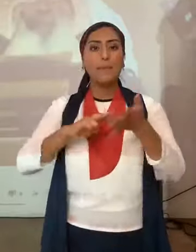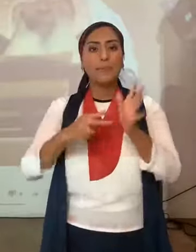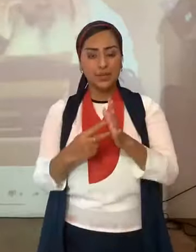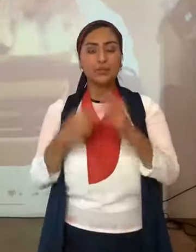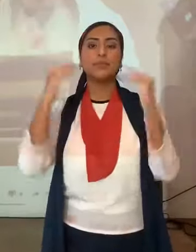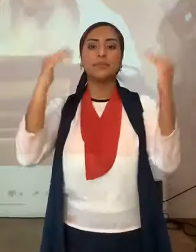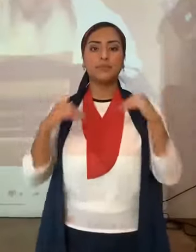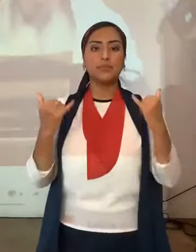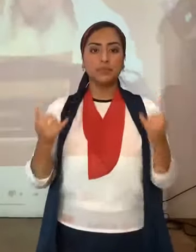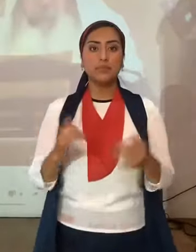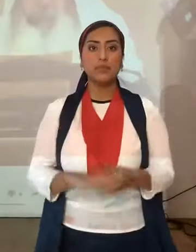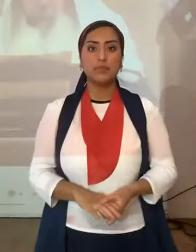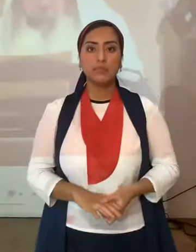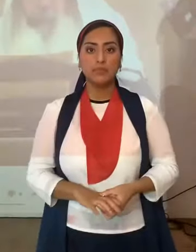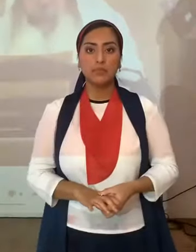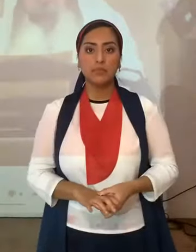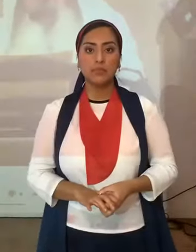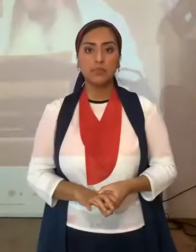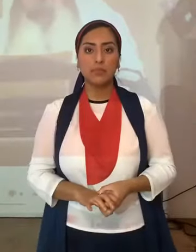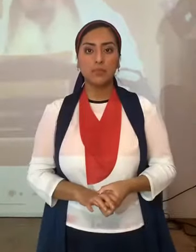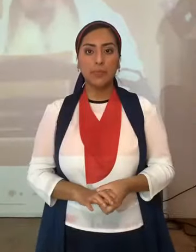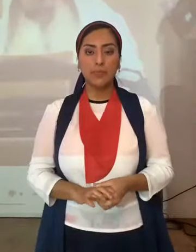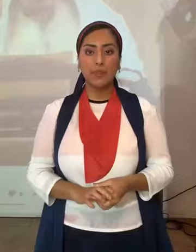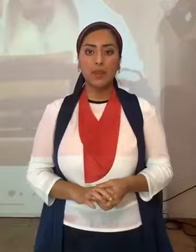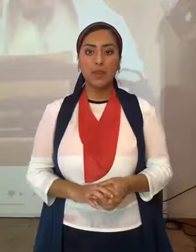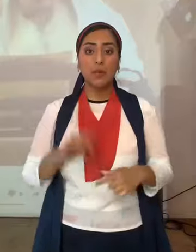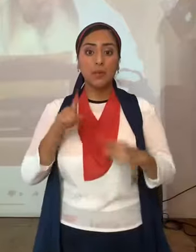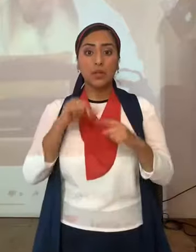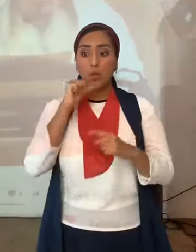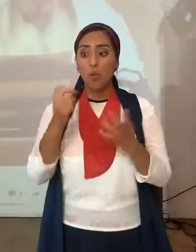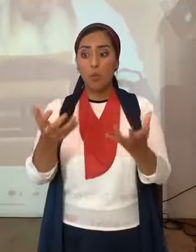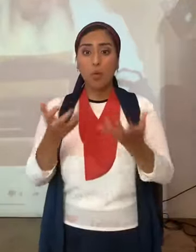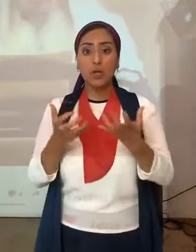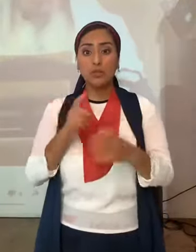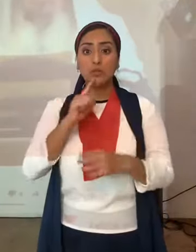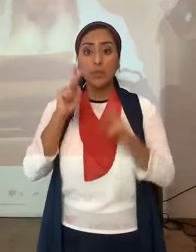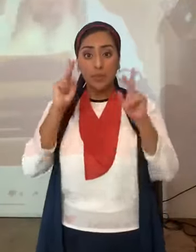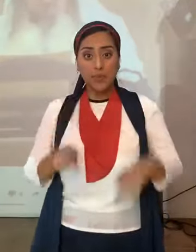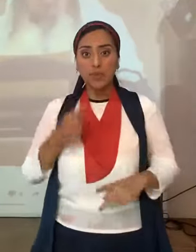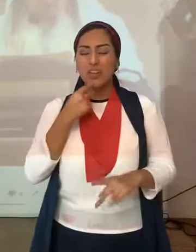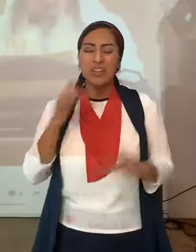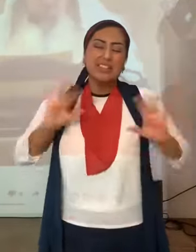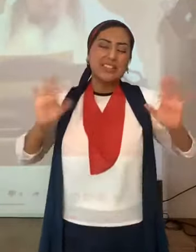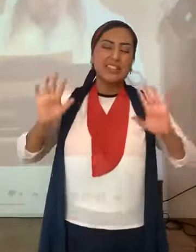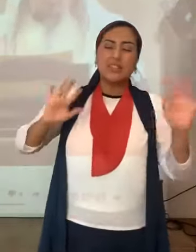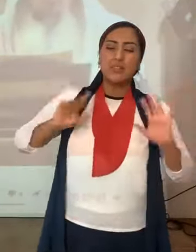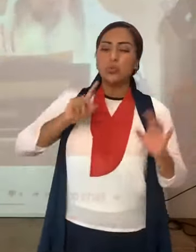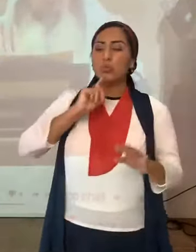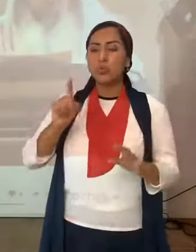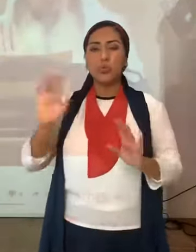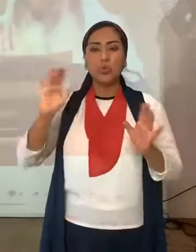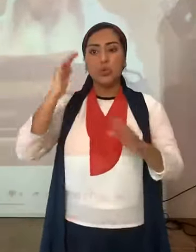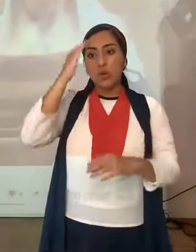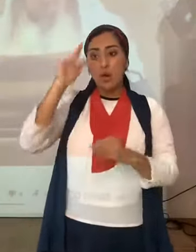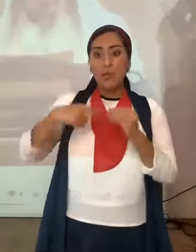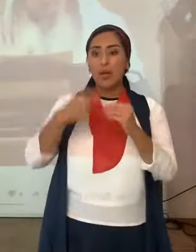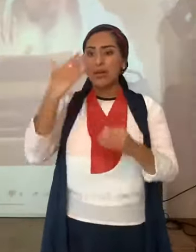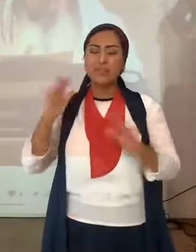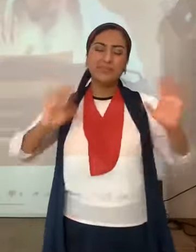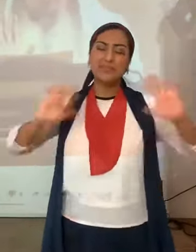Ahora, al no querer la verdad, una persona que dice, no, no quiero, yo no quiero conocer de Dios, no quiero